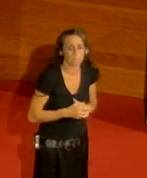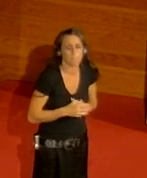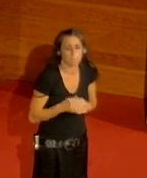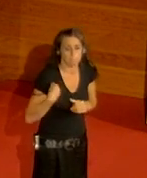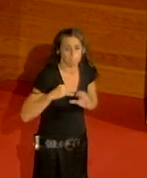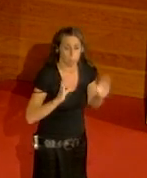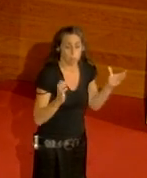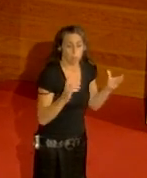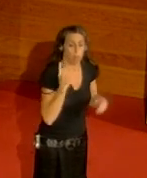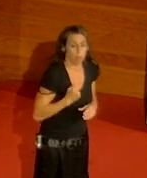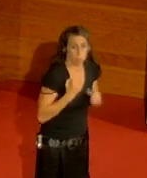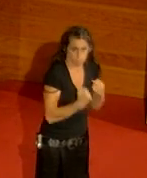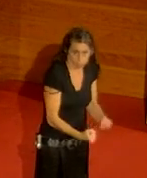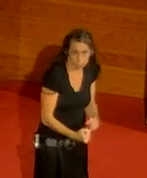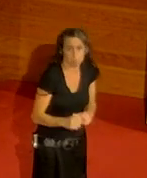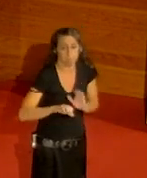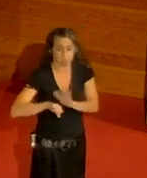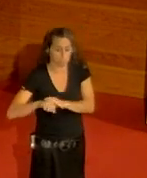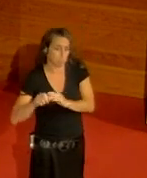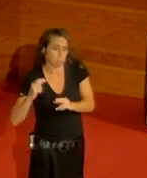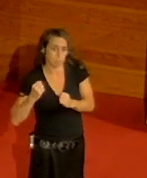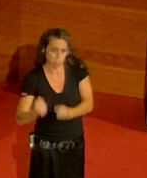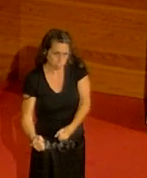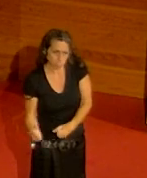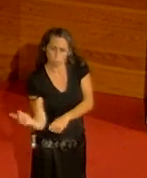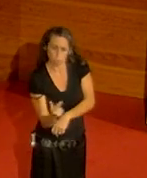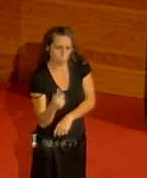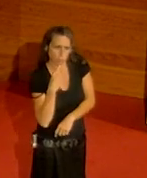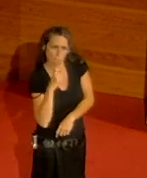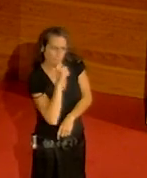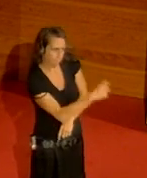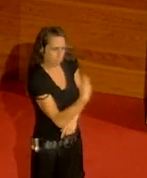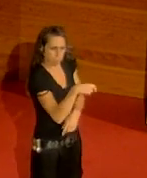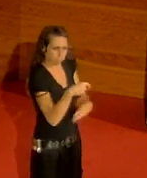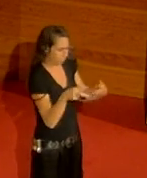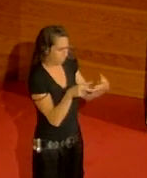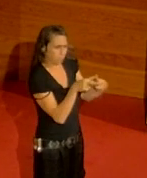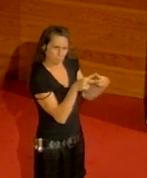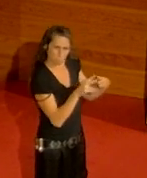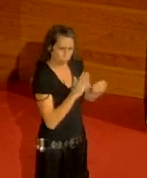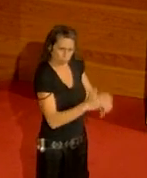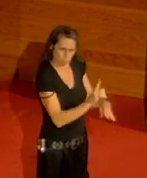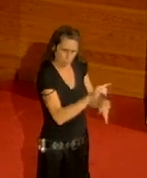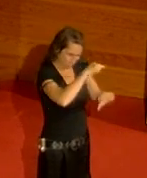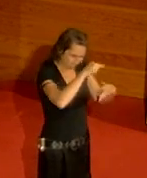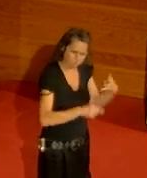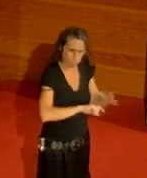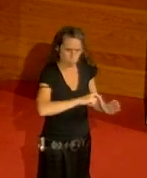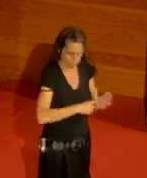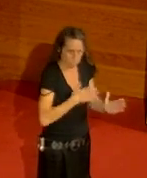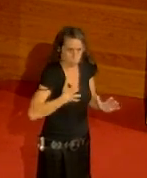los ultraderechistas le han dicho que ellos van a por el paquete completo que no se conforman con las dos leyes con lo cual Bueno pues a lo mejor hay una crisis de gobierno